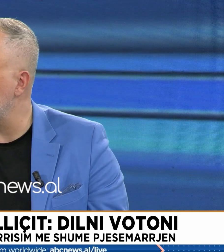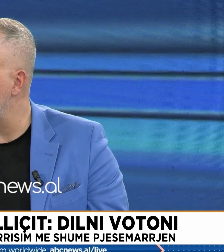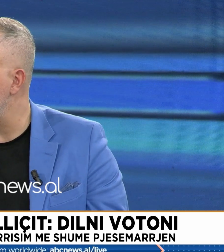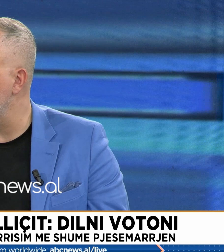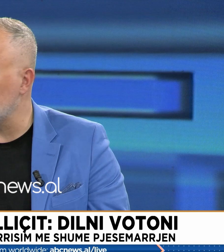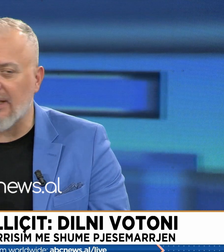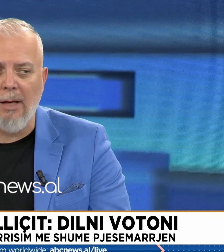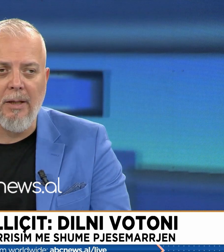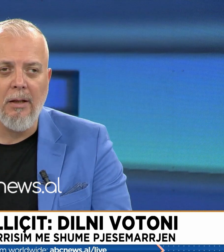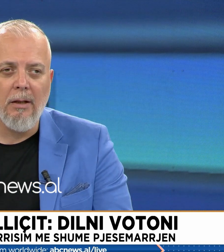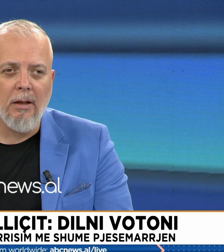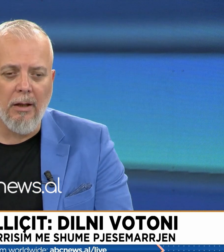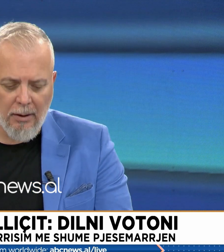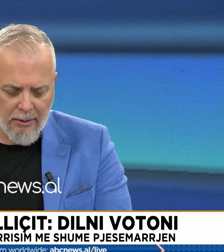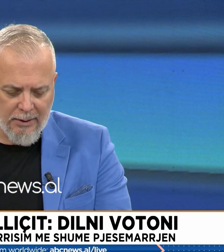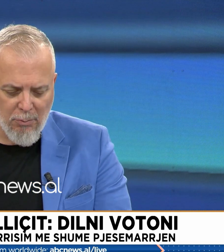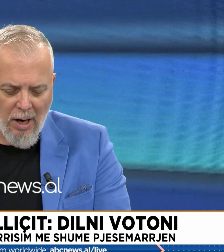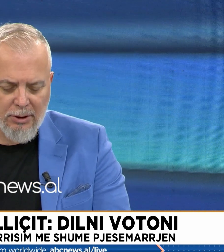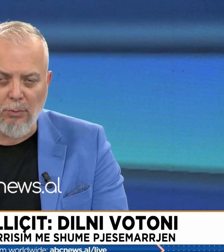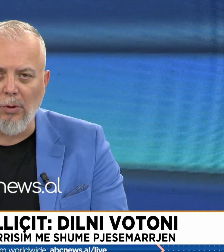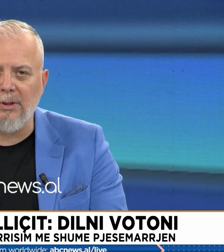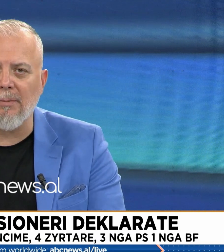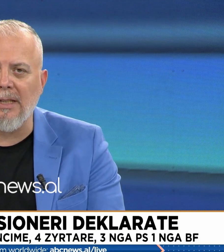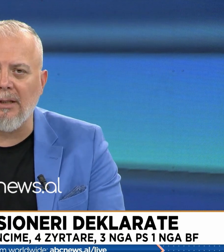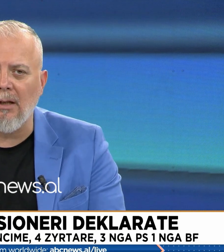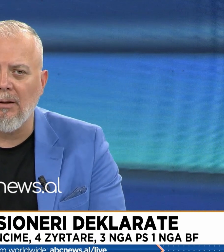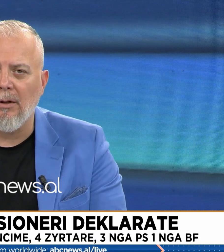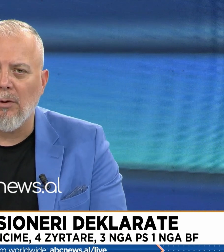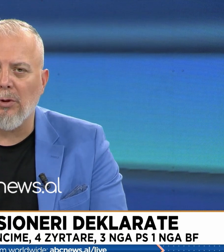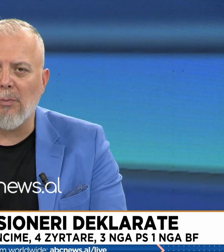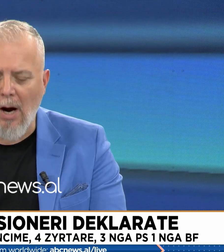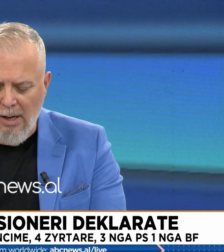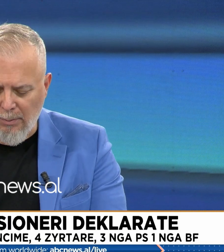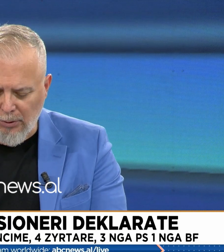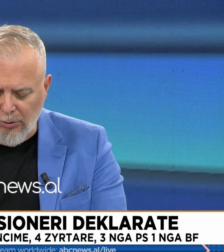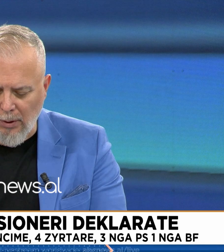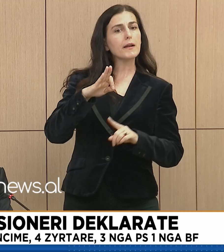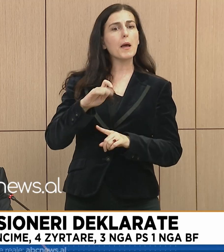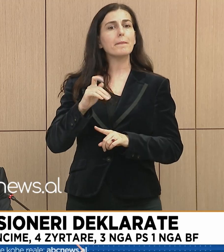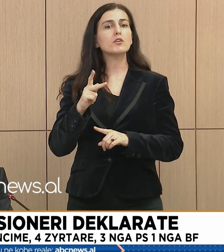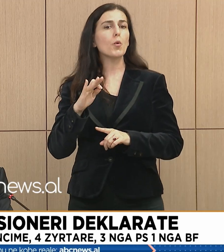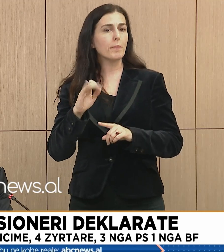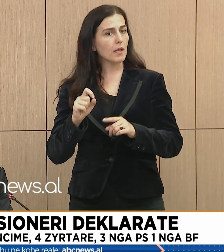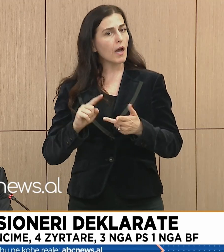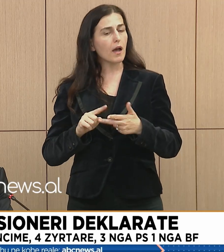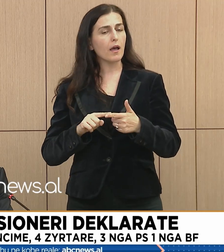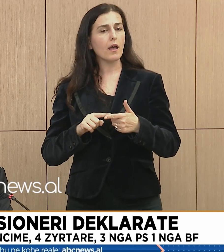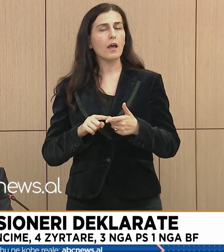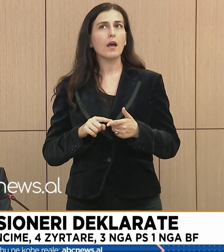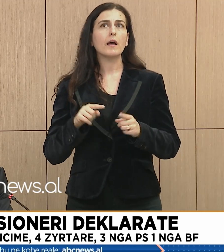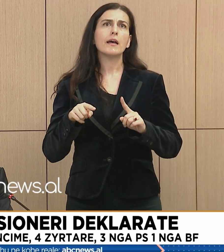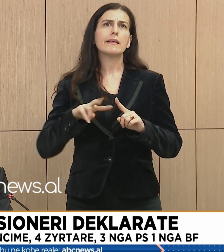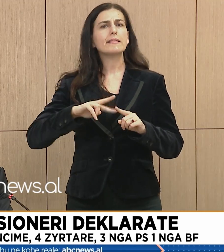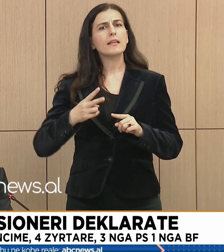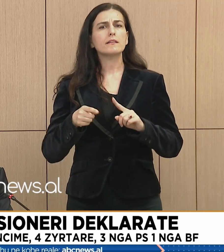të opozitës. Po të rikthehemi Celibashit në prononcimin e tij për të parë dhe për të dëgjuar për ecurinë e drejtanishme